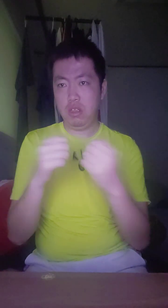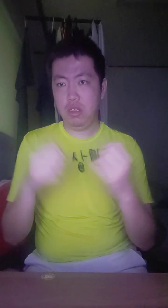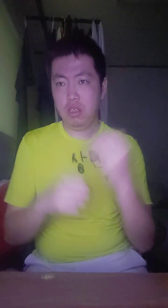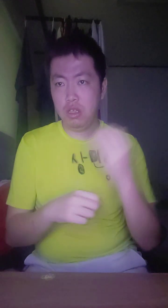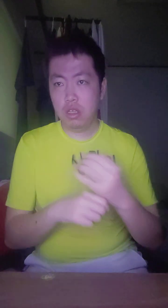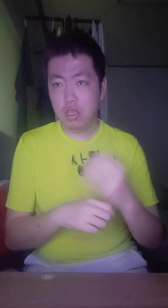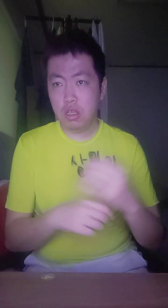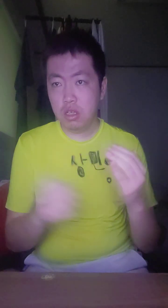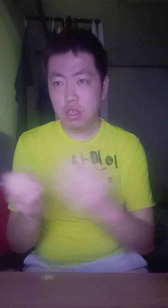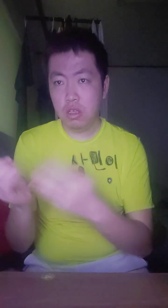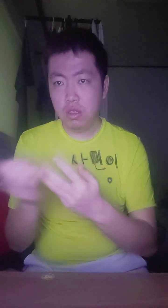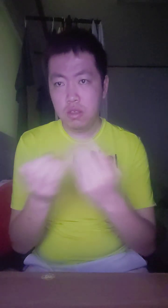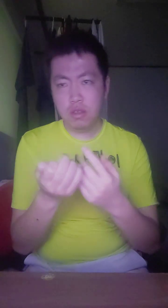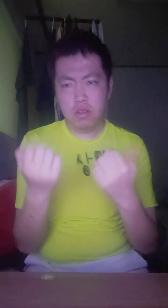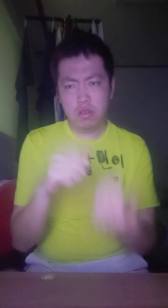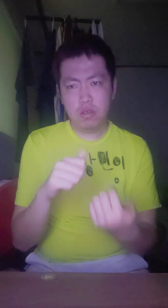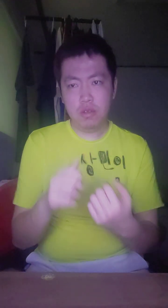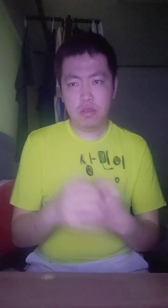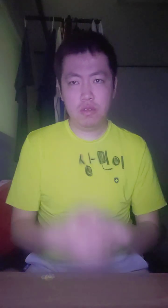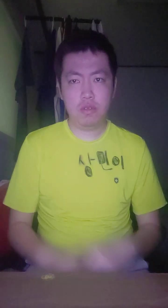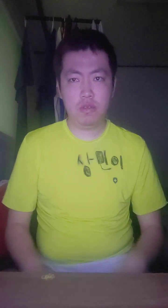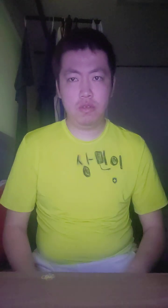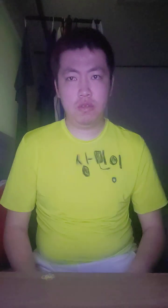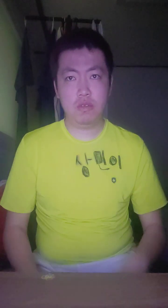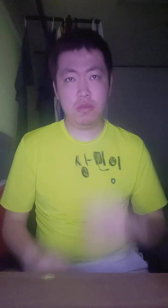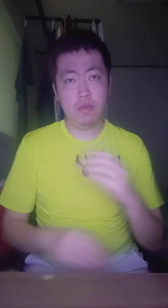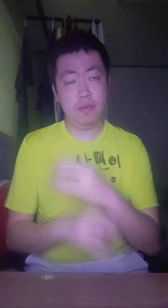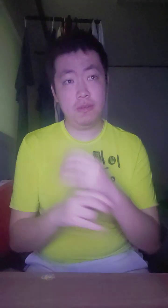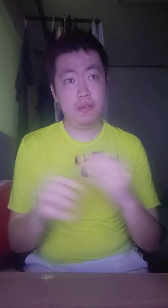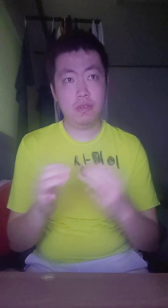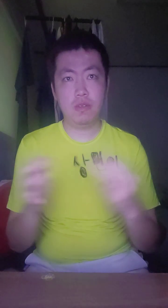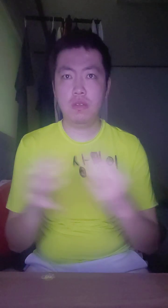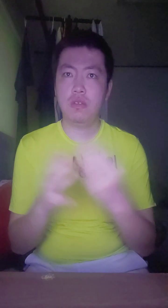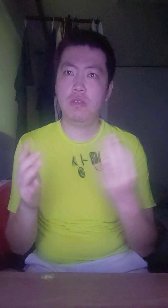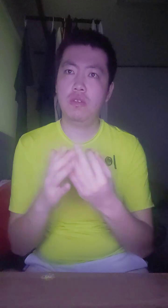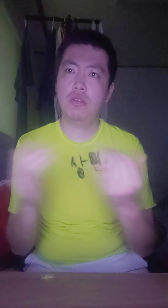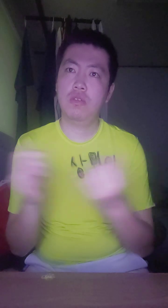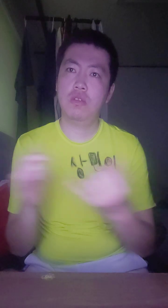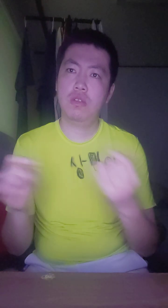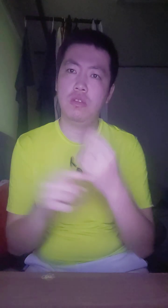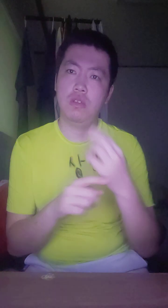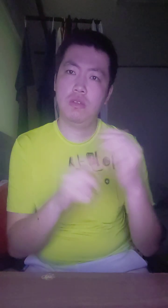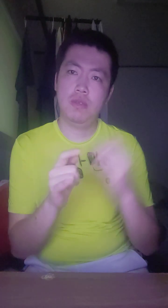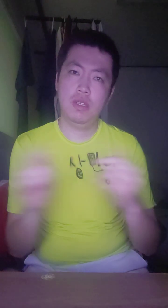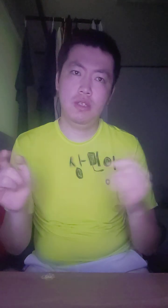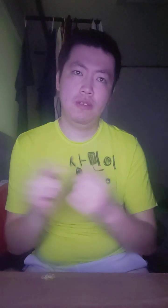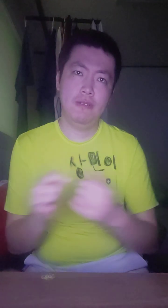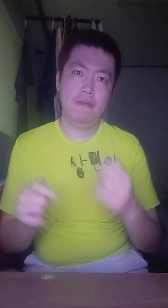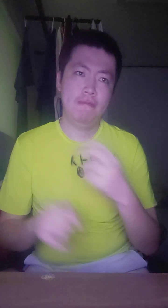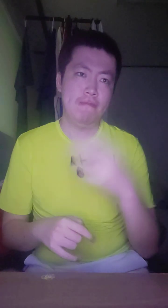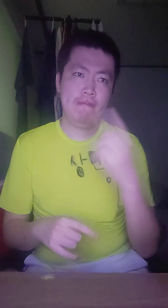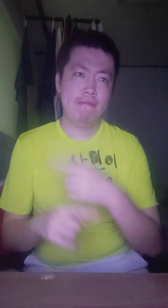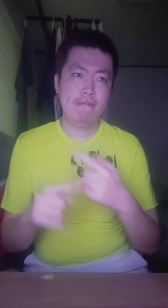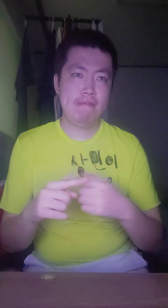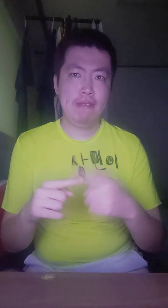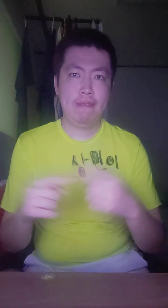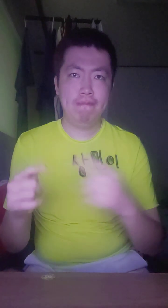잠시 정신을 잃기도 했습니다. 번화가와 가까워 사람들이 자주 오가는 곳이었지만 아랑곳하지 않고 도망가는